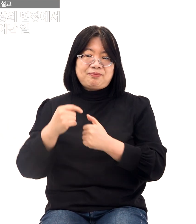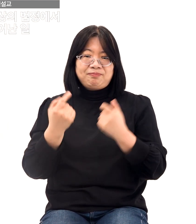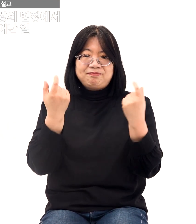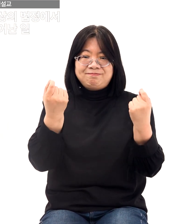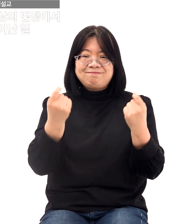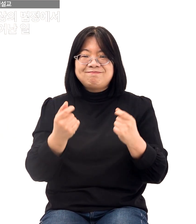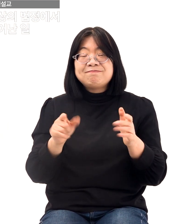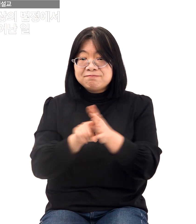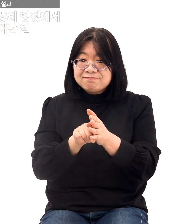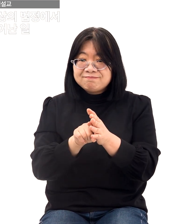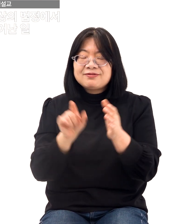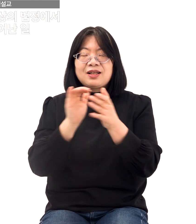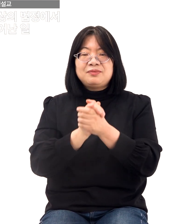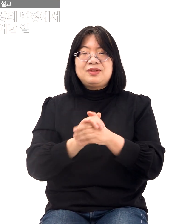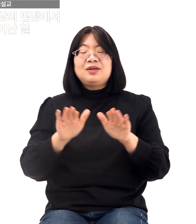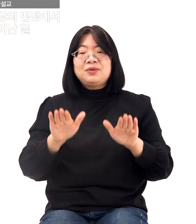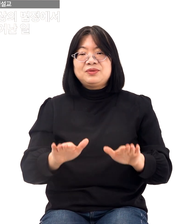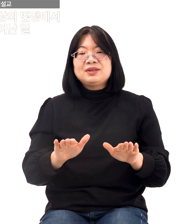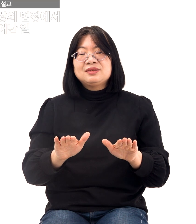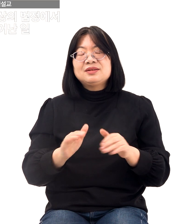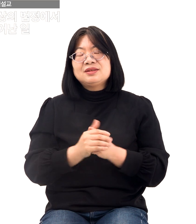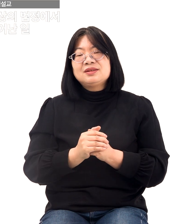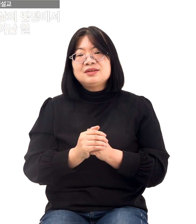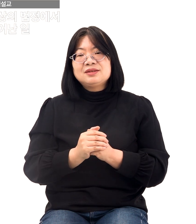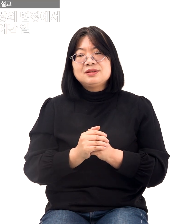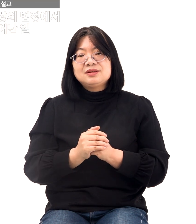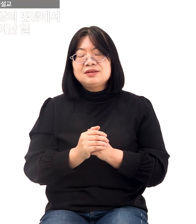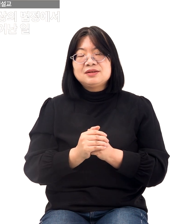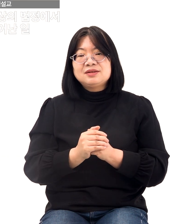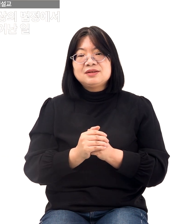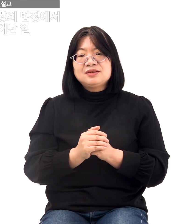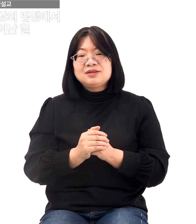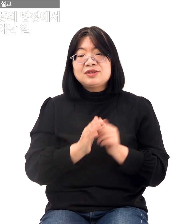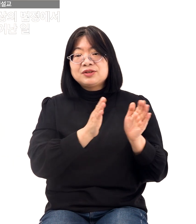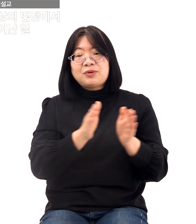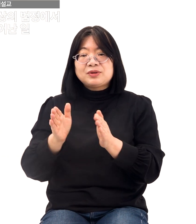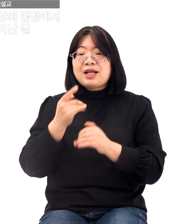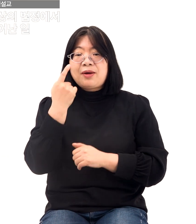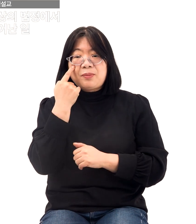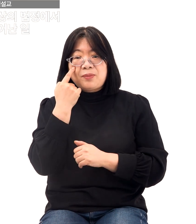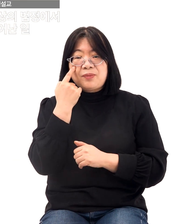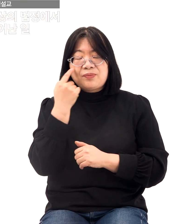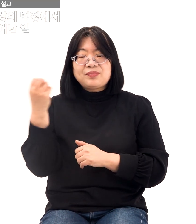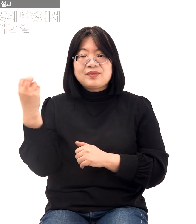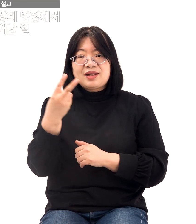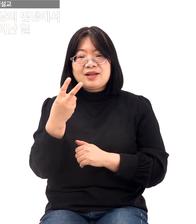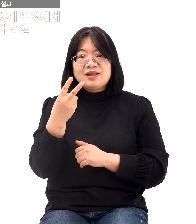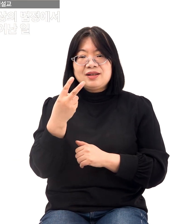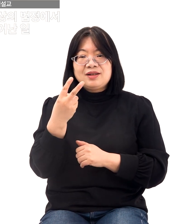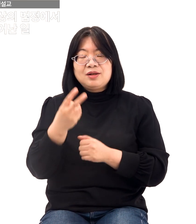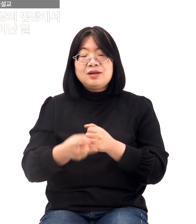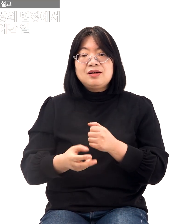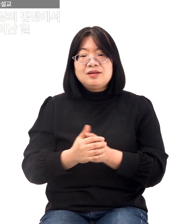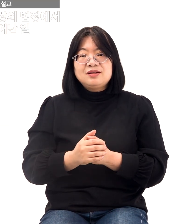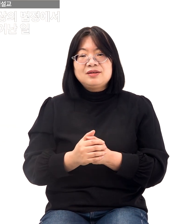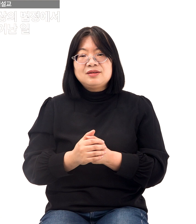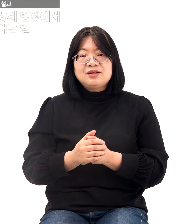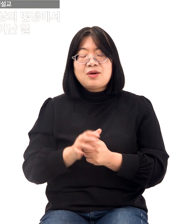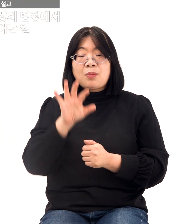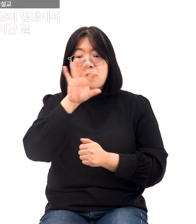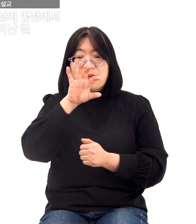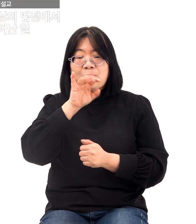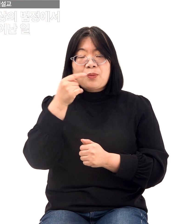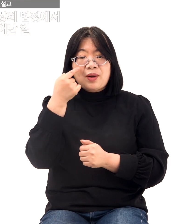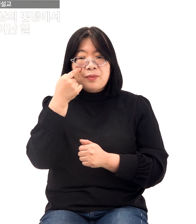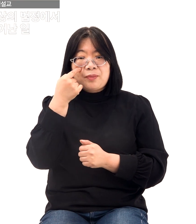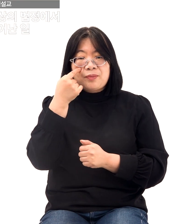믿습니까? 오늘 크게 정리를 하자면, 자, 다시 한번 복기를 합니다.